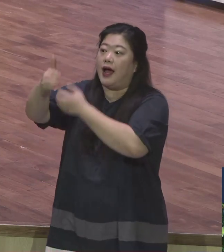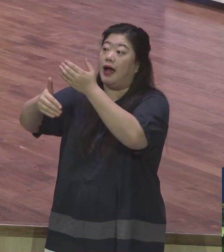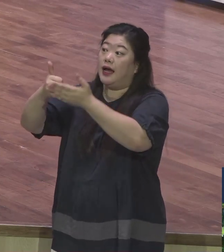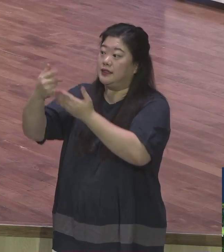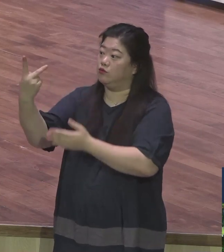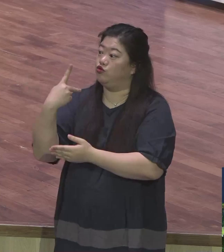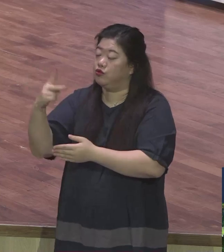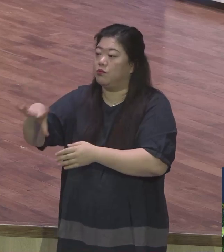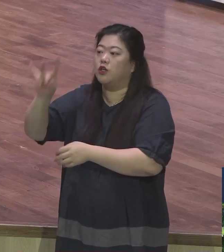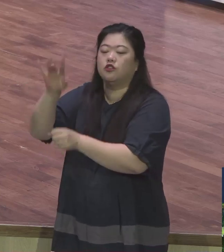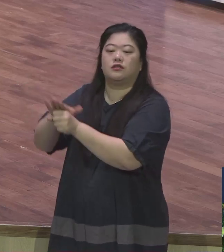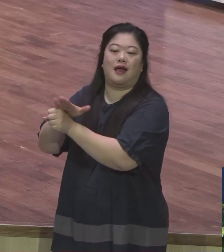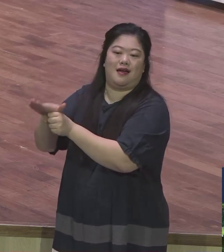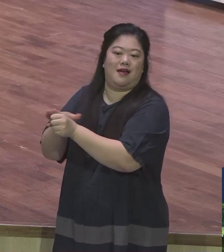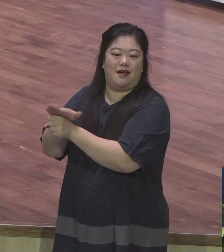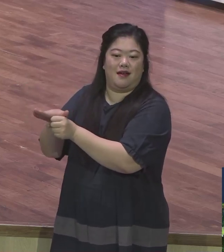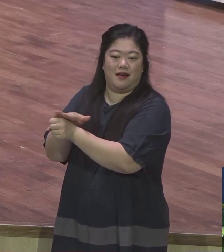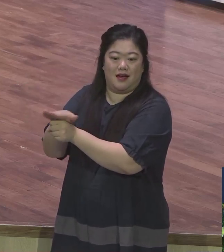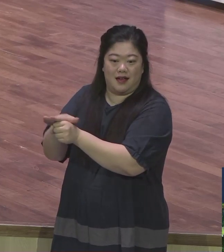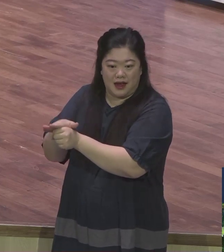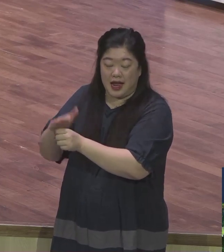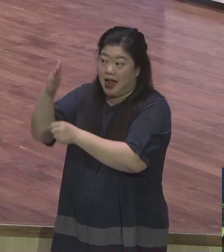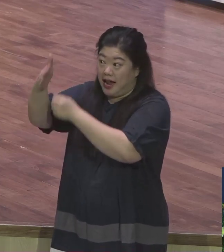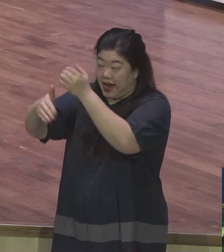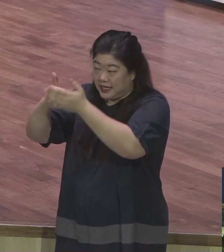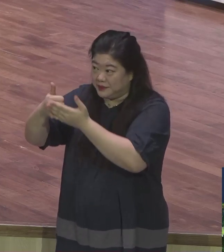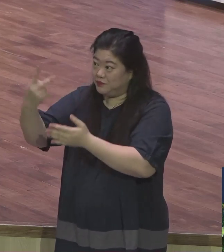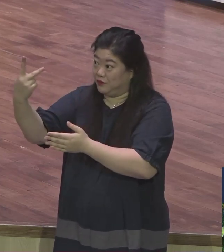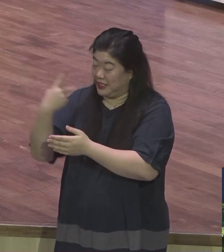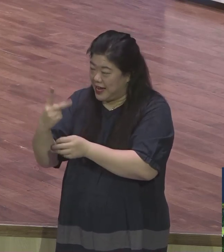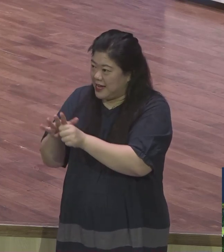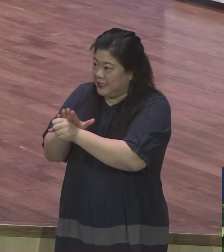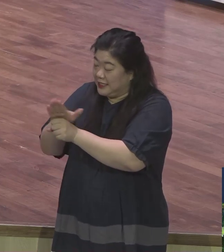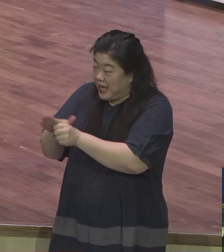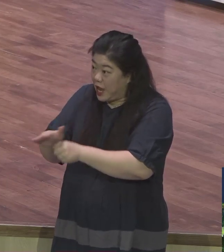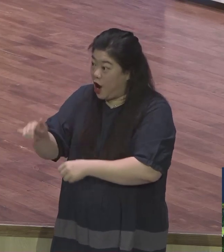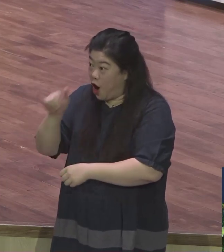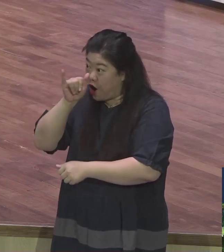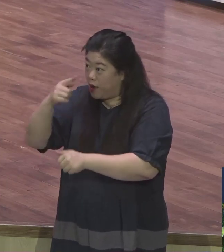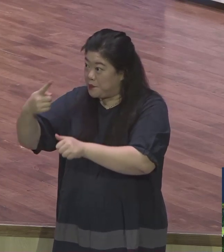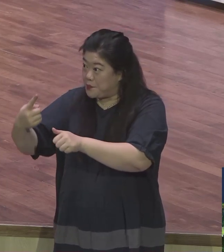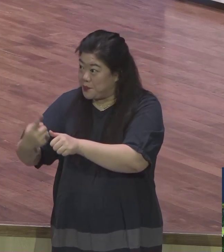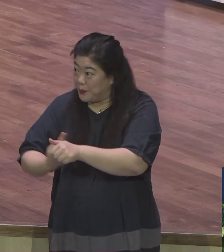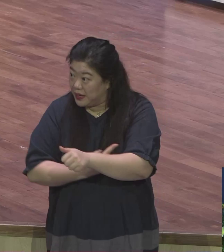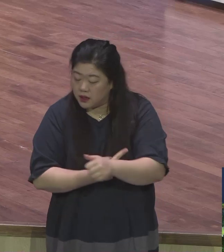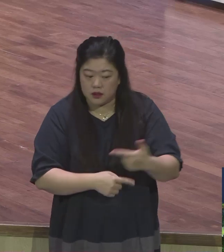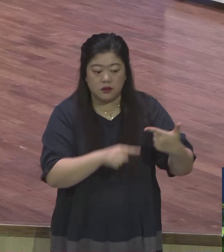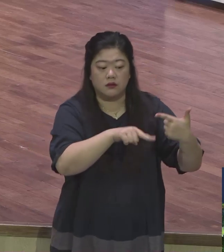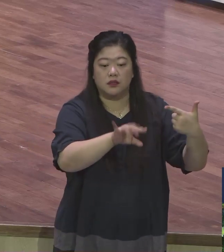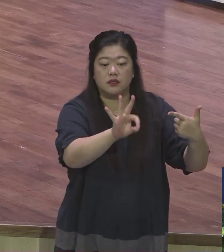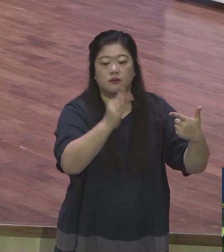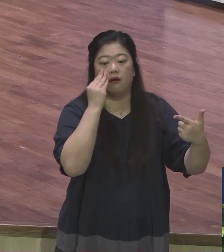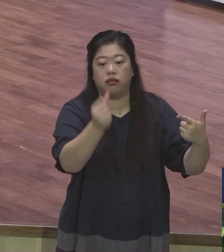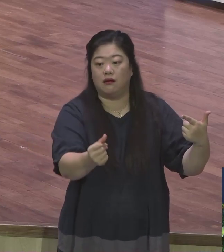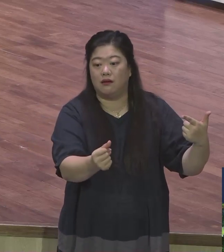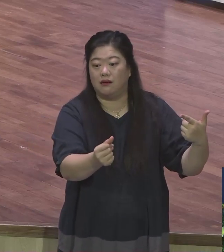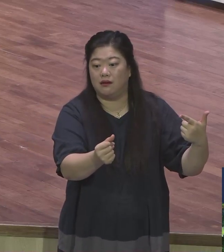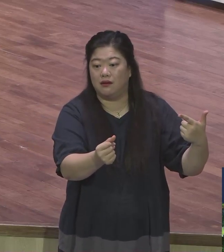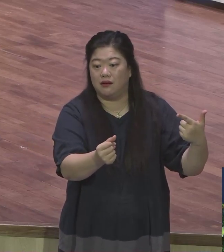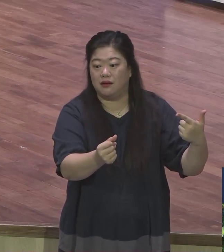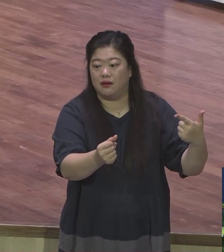사랑관계다. 하나님과의 관계도 사랑이다. 하나님을 사랑하고 사람을 사랑하고 익식계명 전부예요.